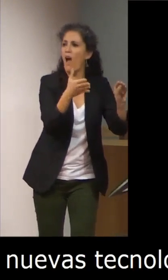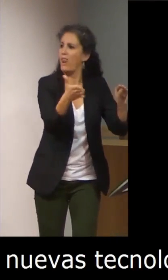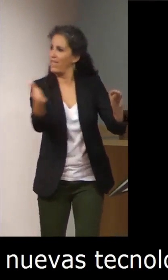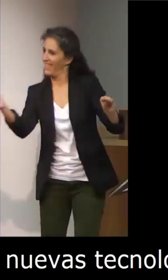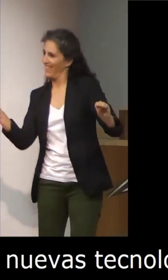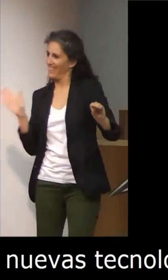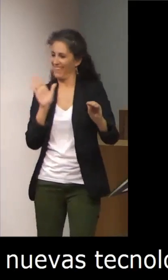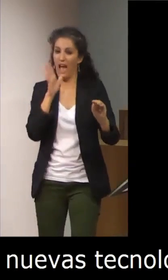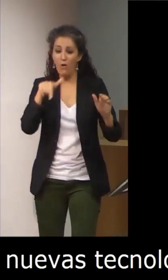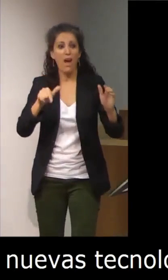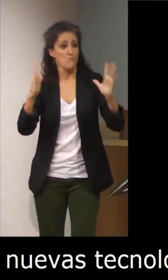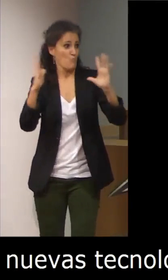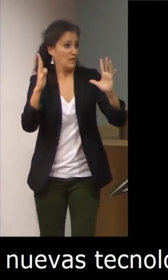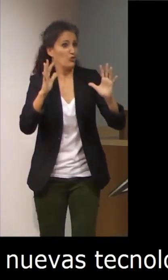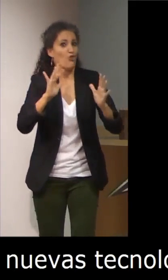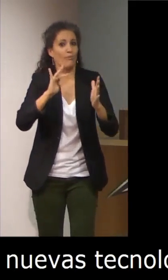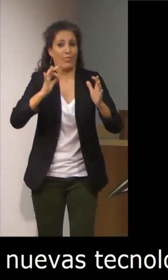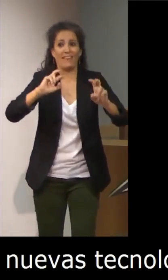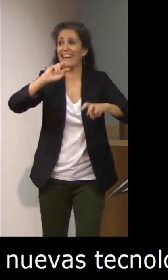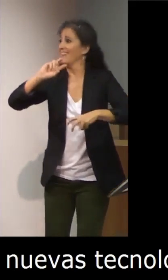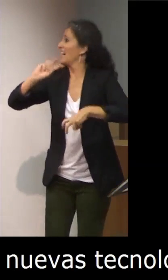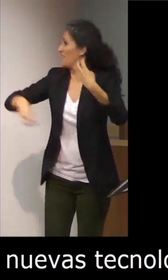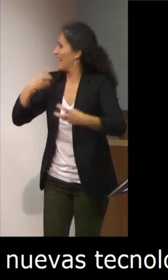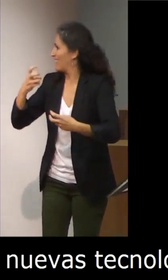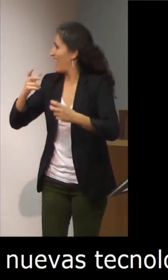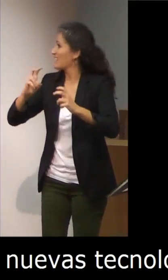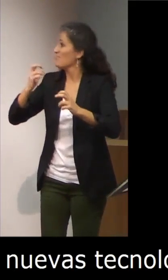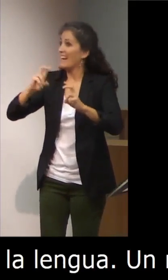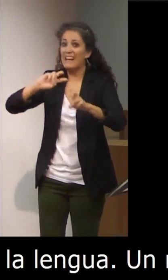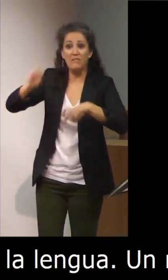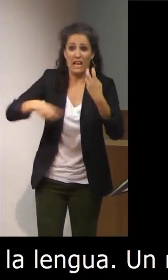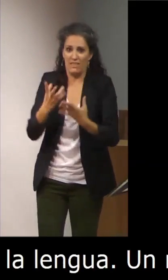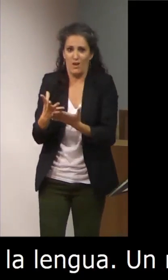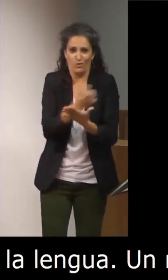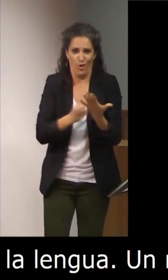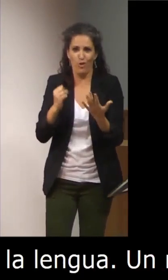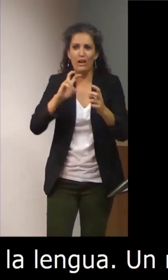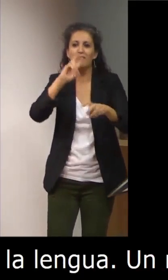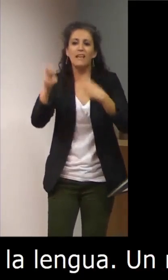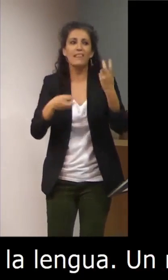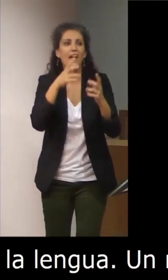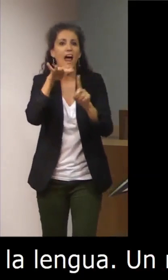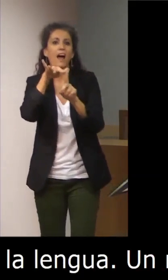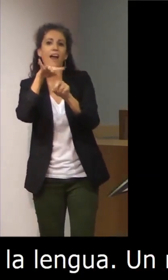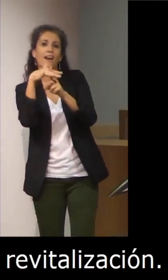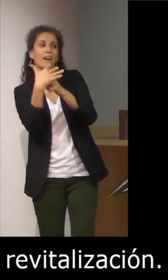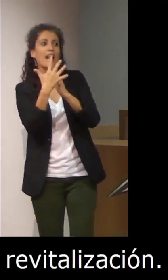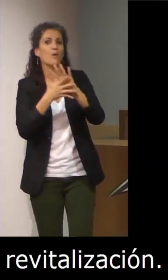la revitalización creemos que estamos en un momento precisamente de revitalizar